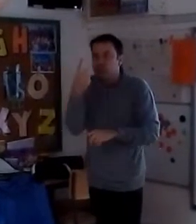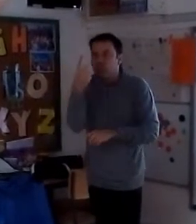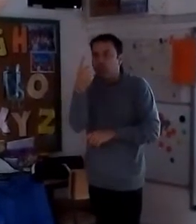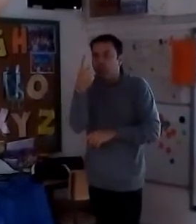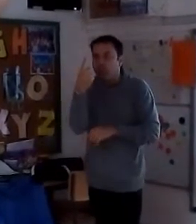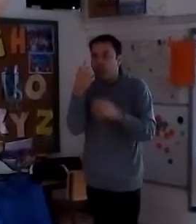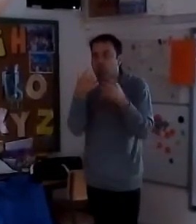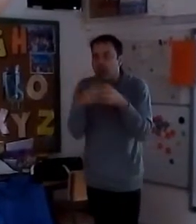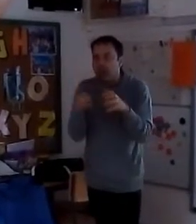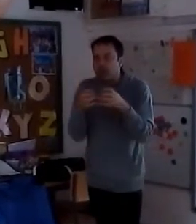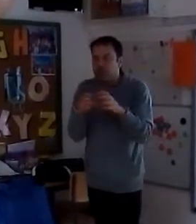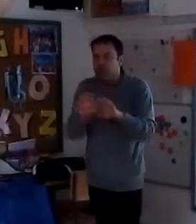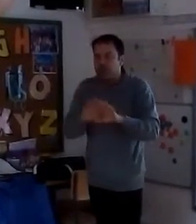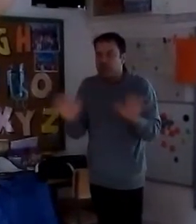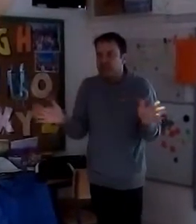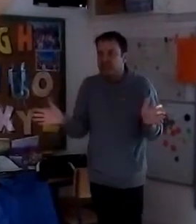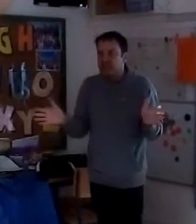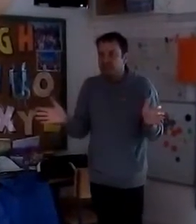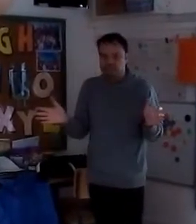y encontró un huevo, nada más.